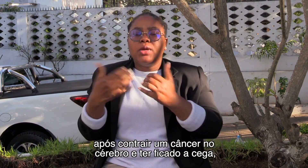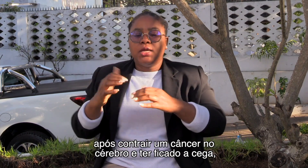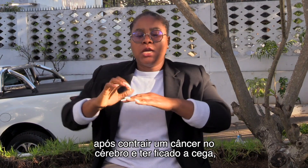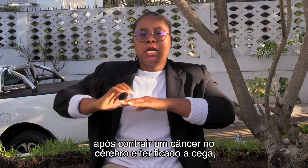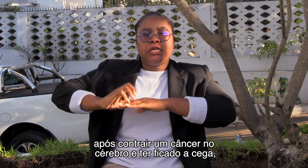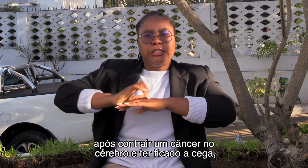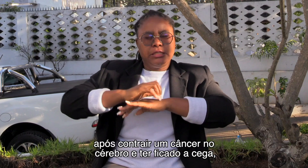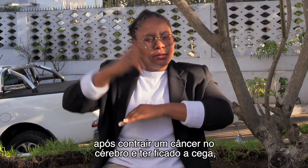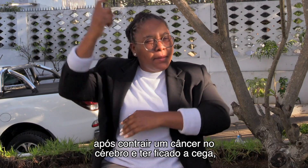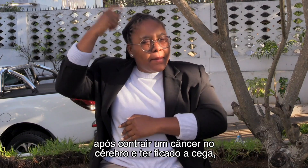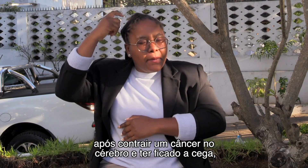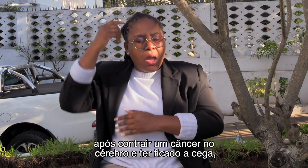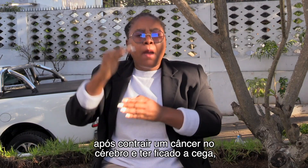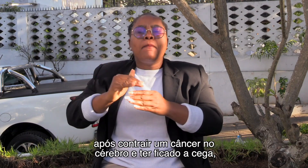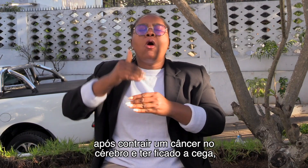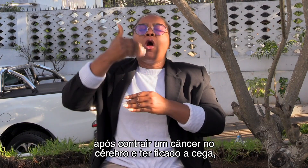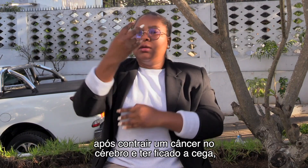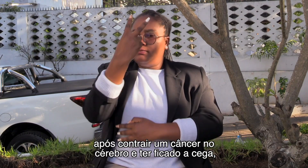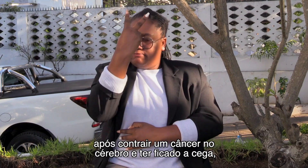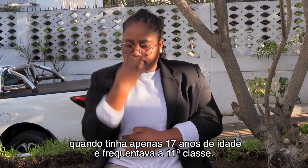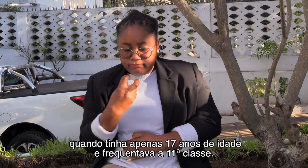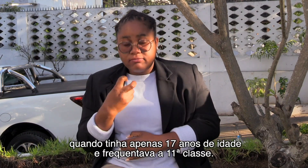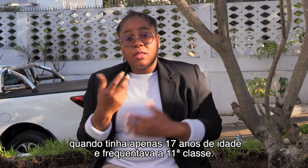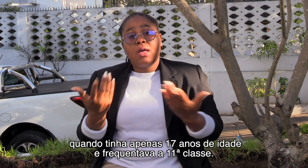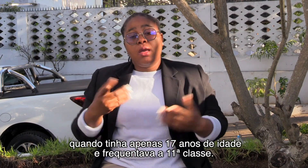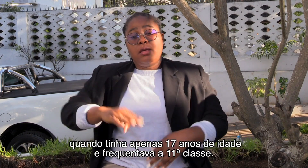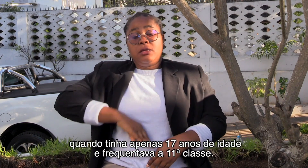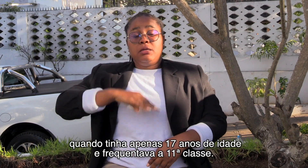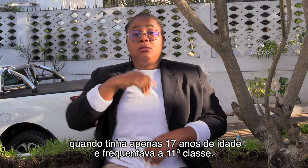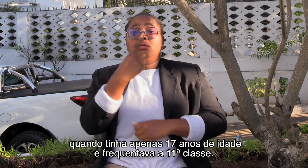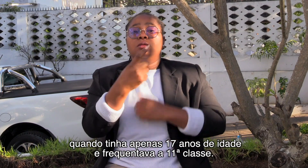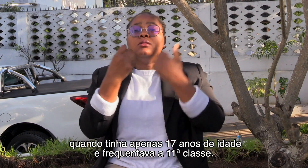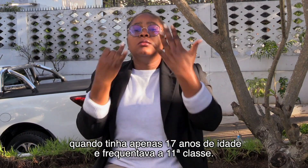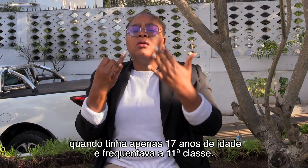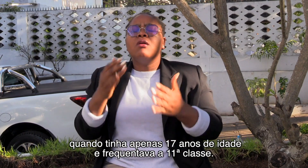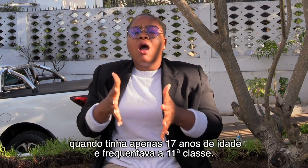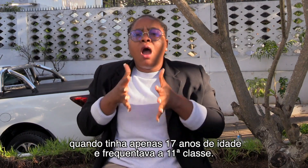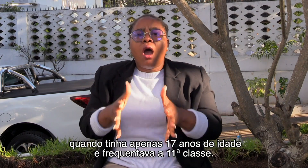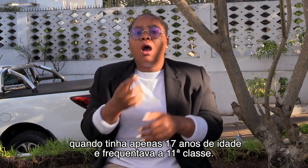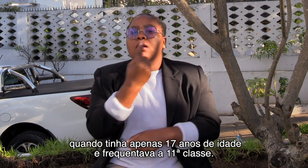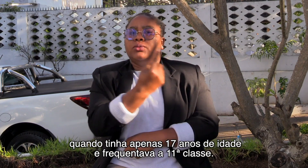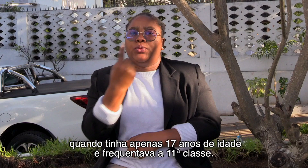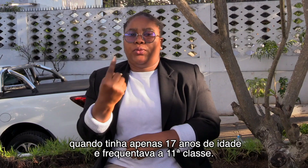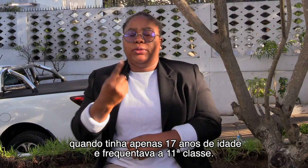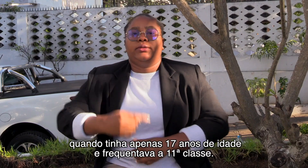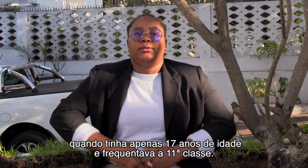um câncer no cérebro e ter ficado cega, quando tinha apenas 17 anos de idade e frequentava a